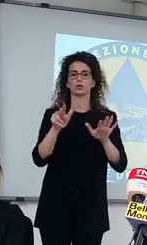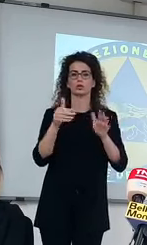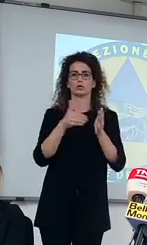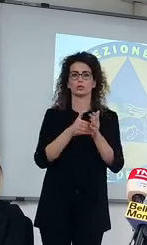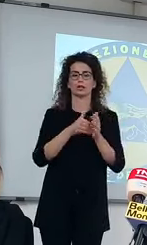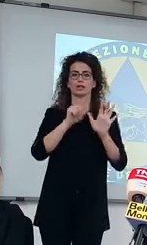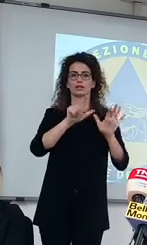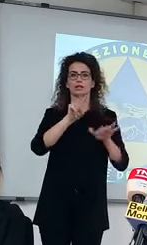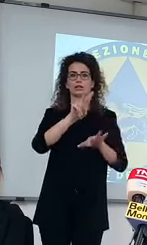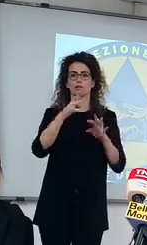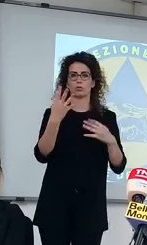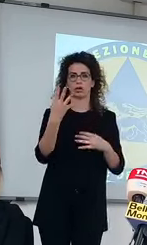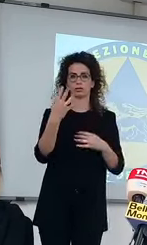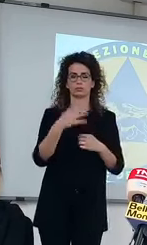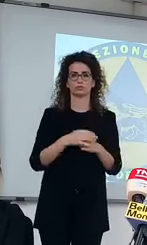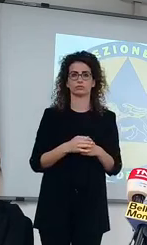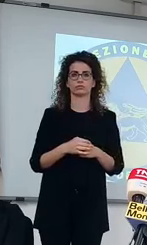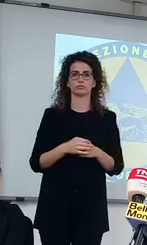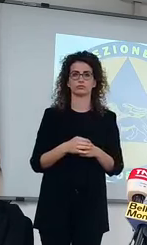88.724,